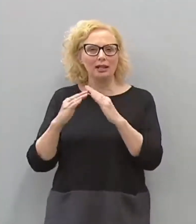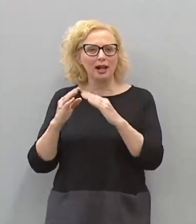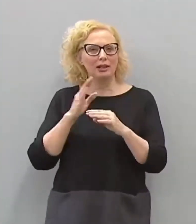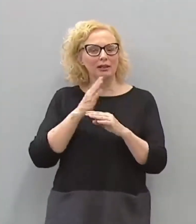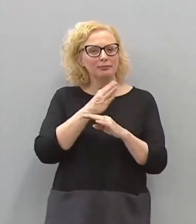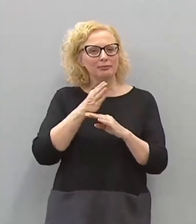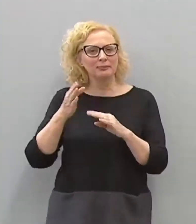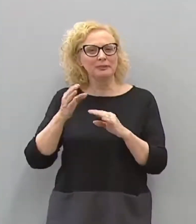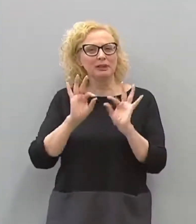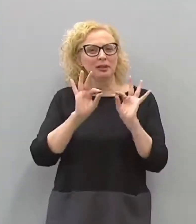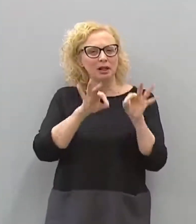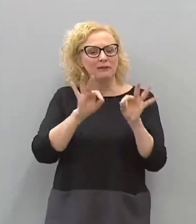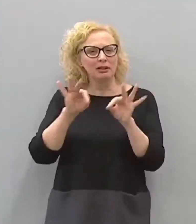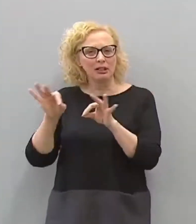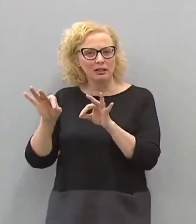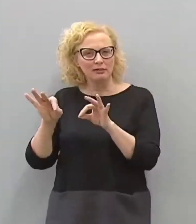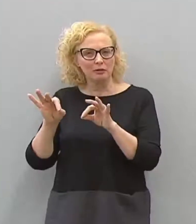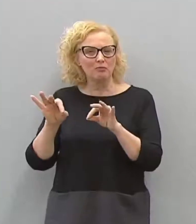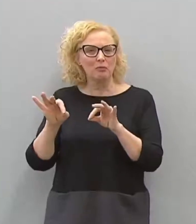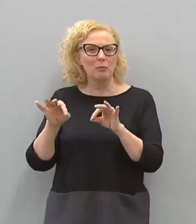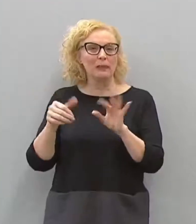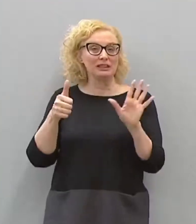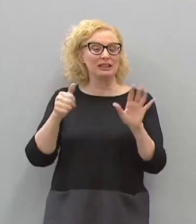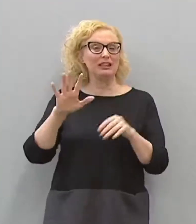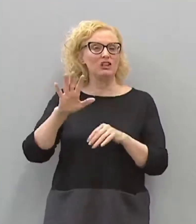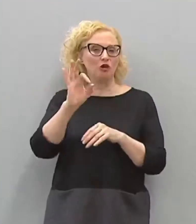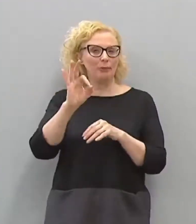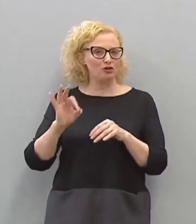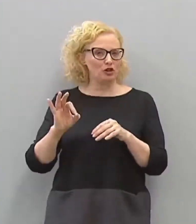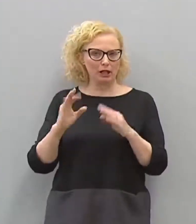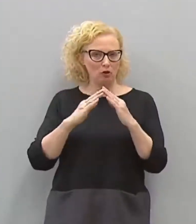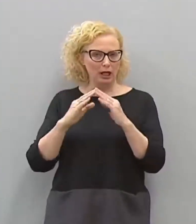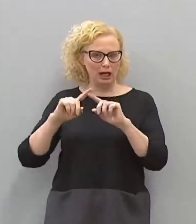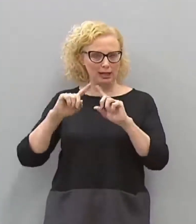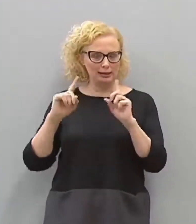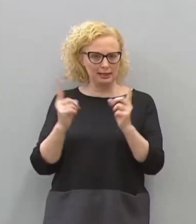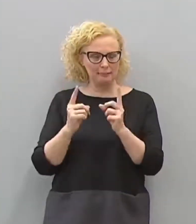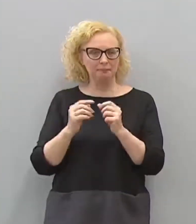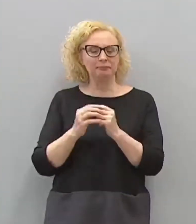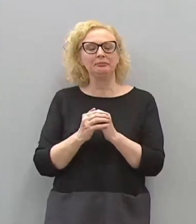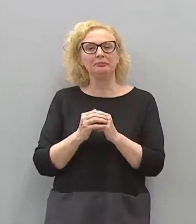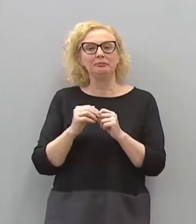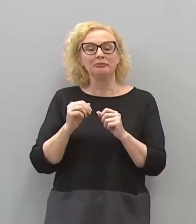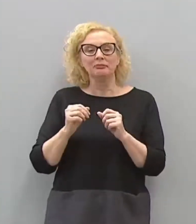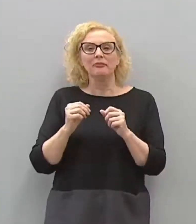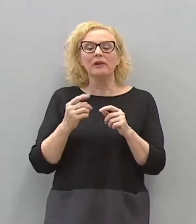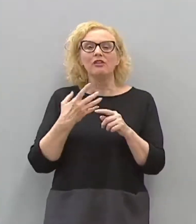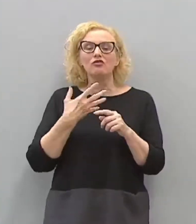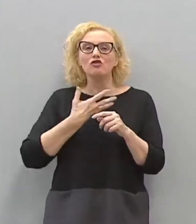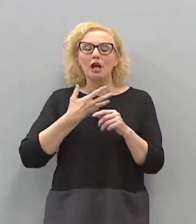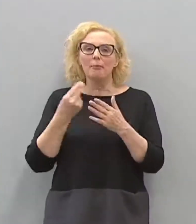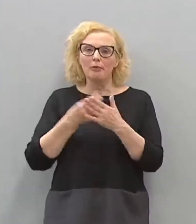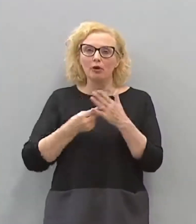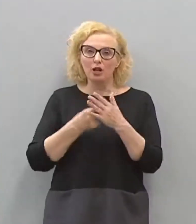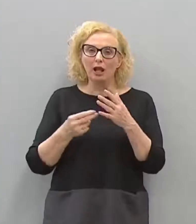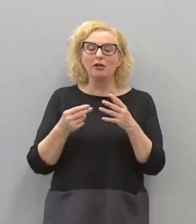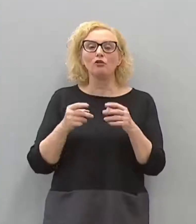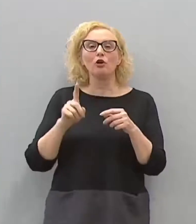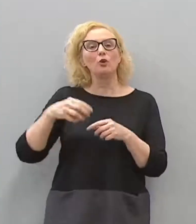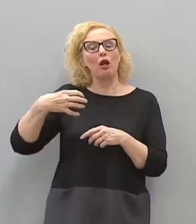75 per cento delle unità immobiliari ha avviato un progetto di cablaggio in fibra anche nel comune di rovereto